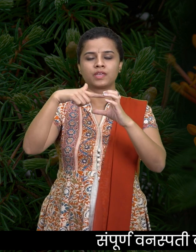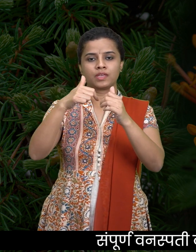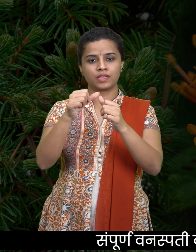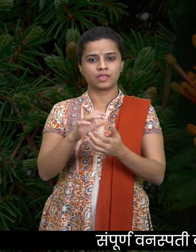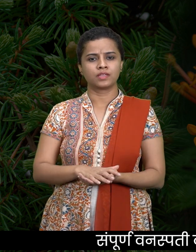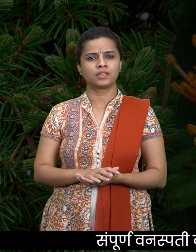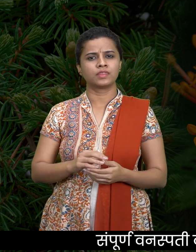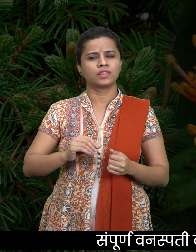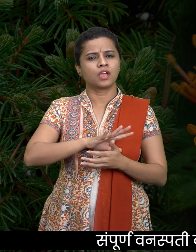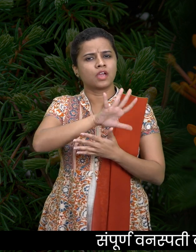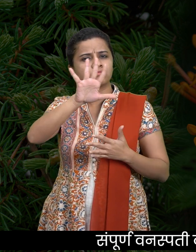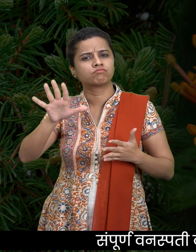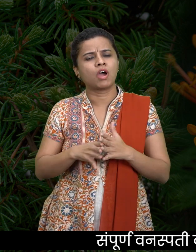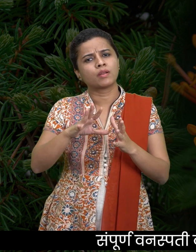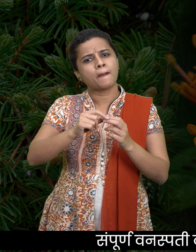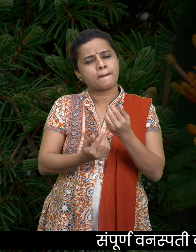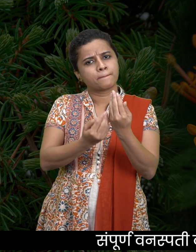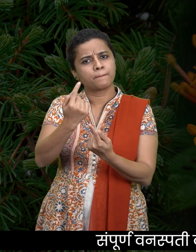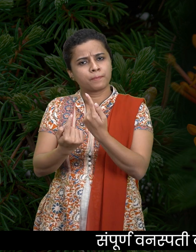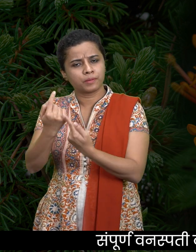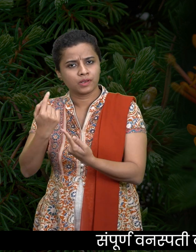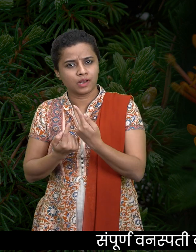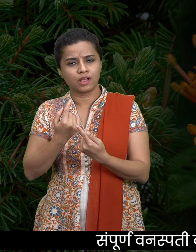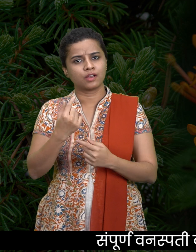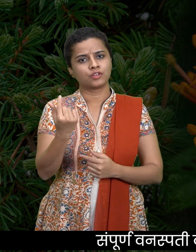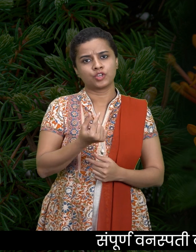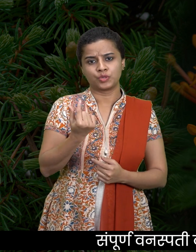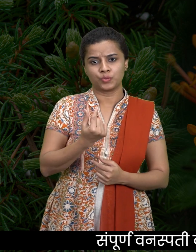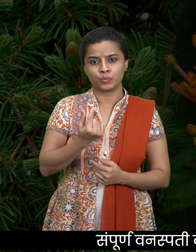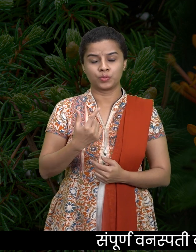संपूर्ण वनस्पती काविळीच्या उपचारासाठी वापरले जाते.